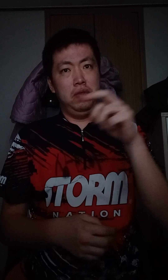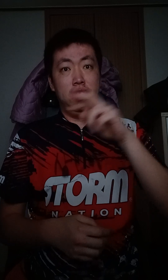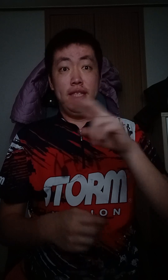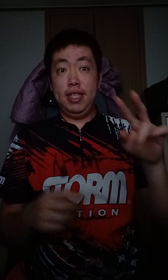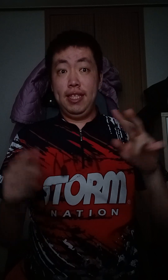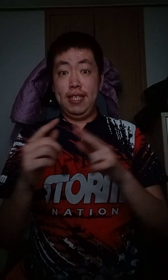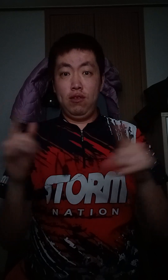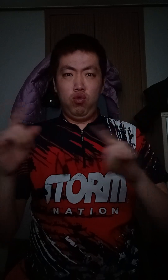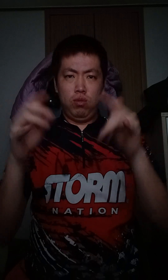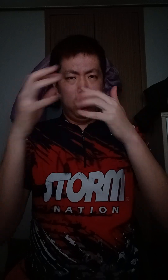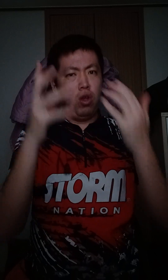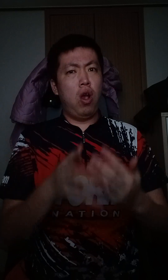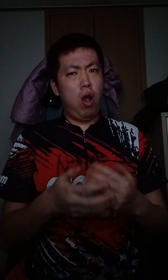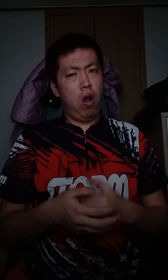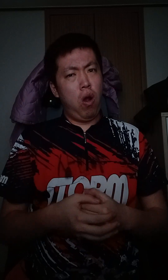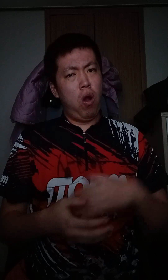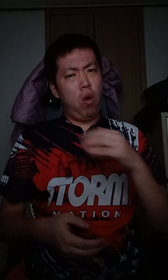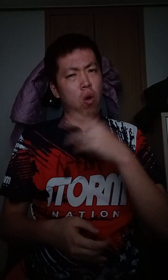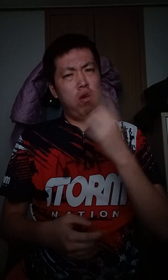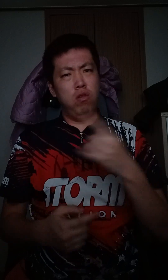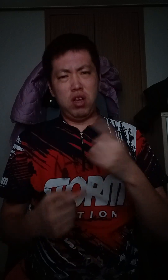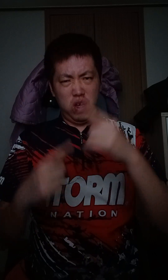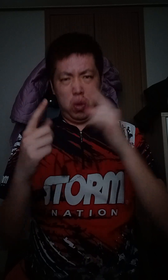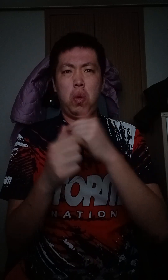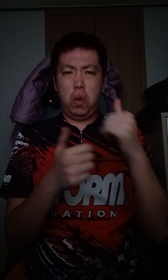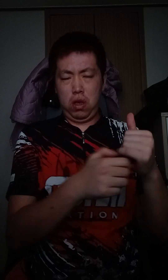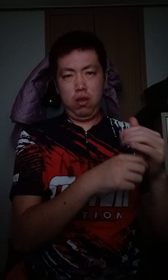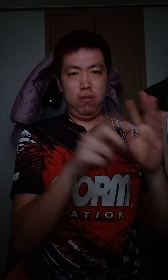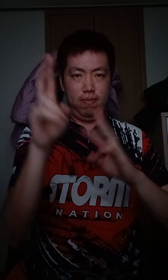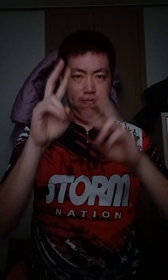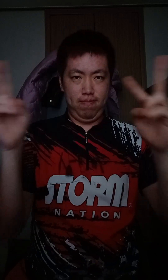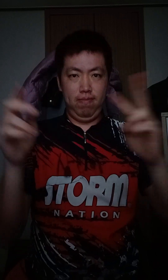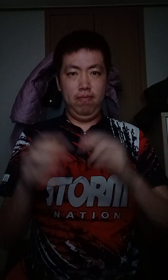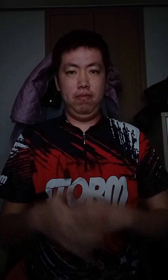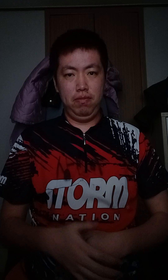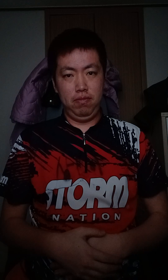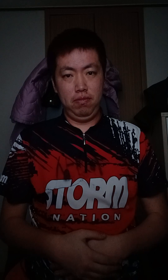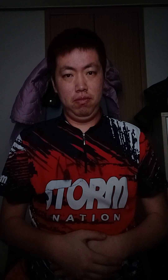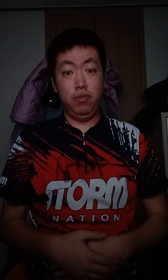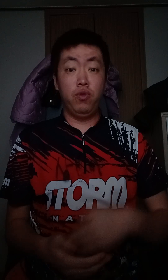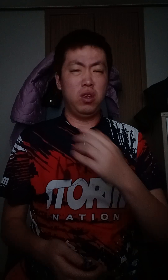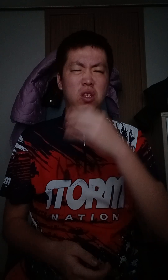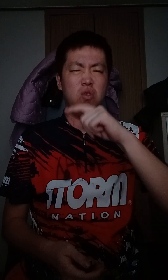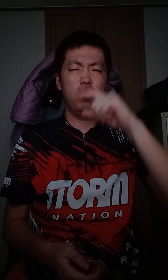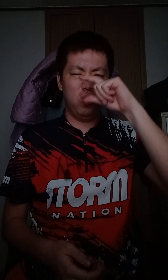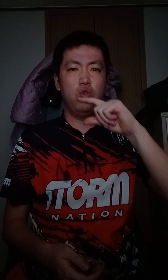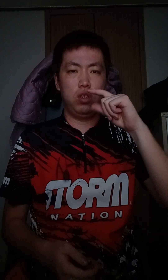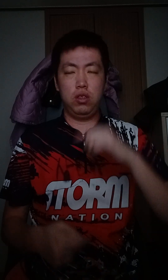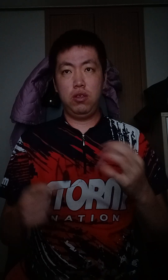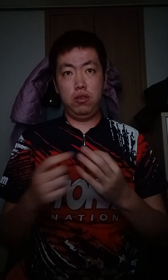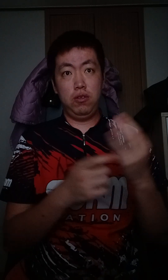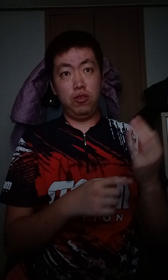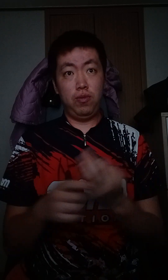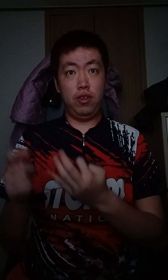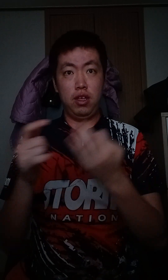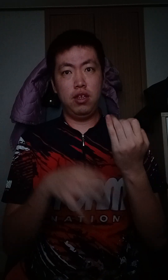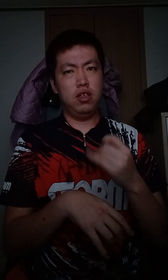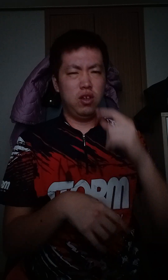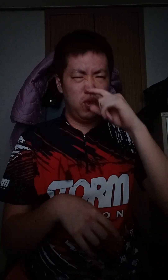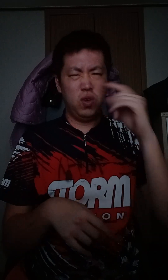A씨의 음주 측정 결과 면허 정지 수치였다고 설명했습니다. 전날 술을 마셨다는 A씨의 진술에 따라 술이 완전히 깨지